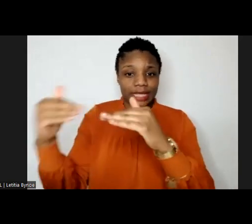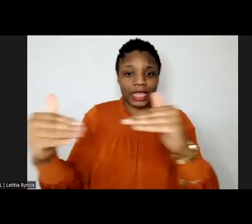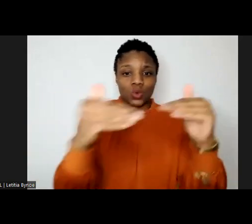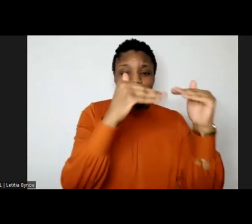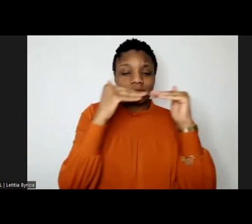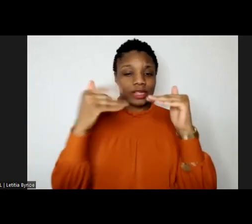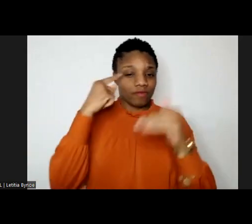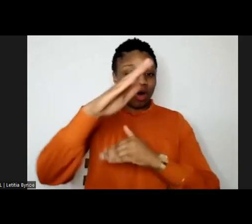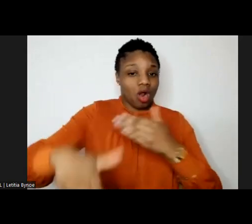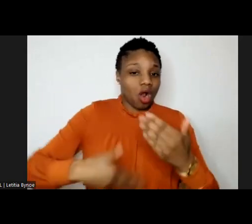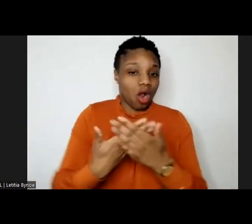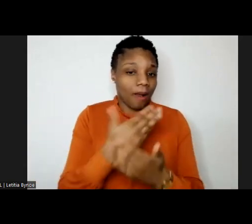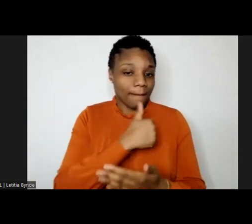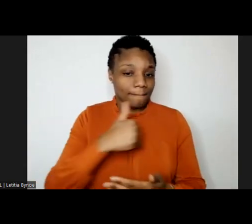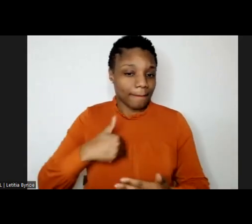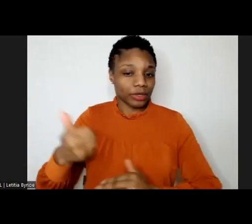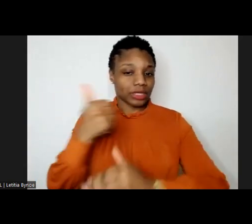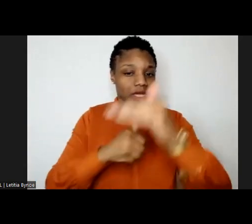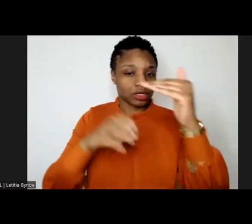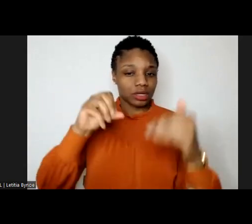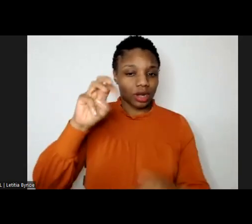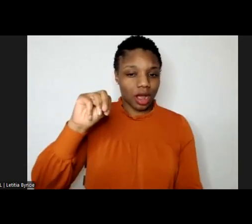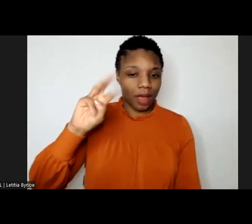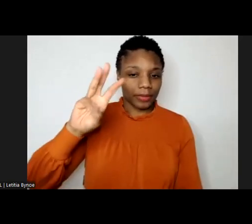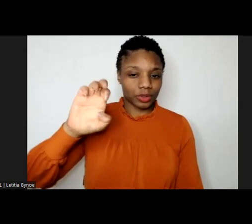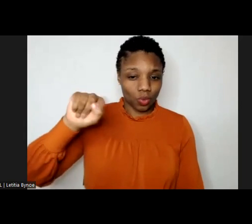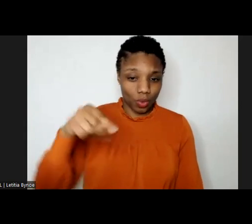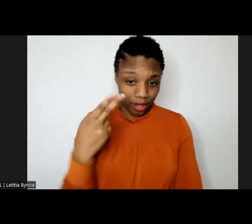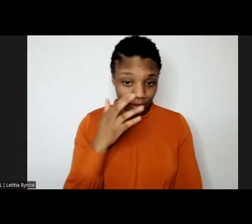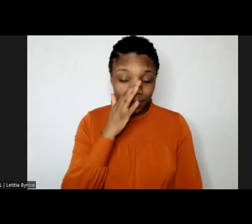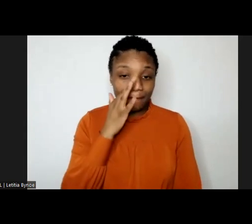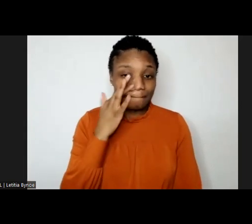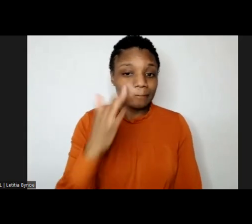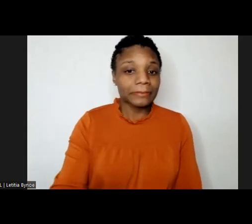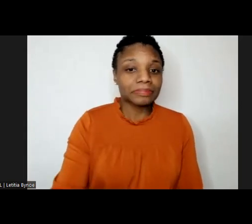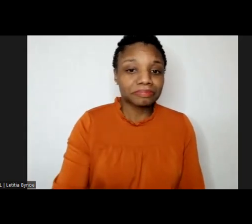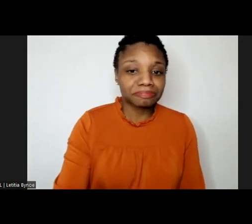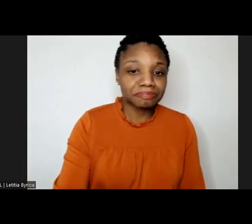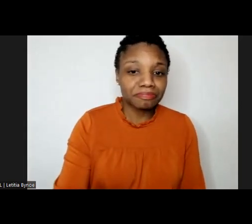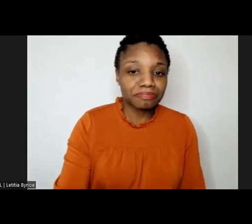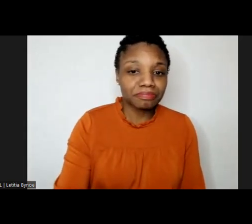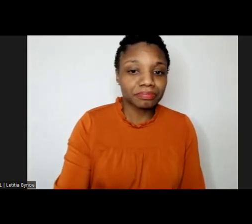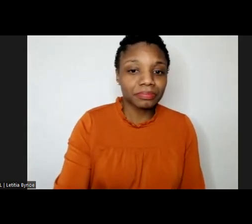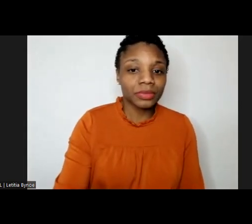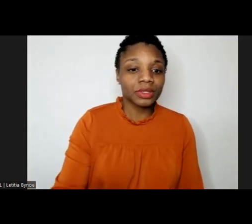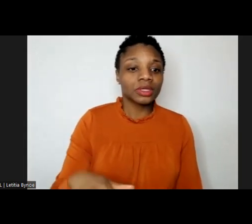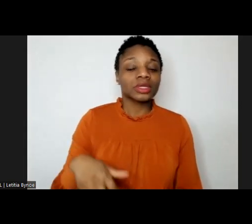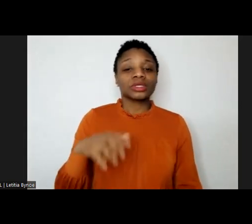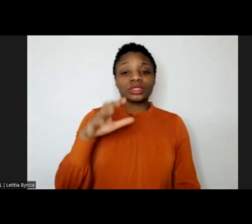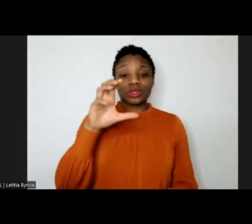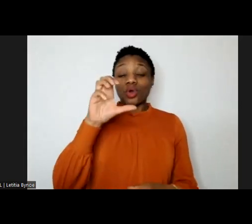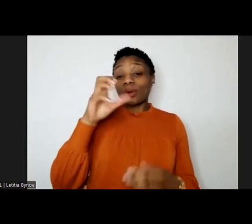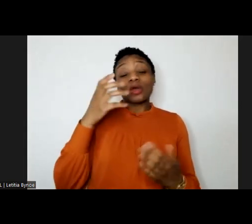estas eh transiciones se van eh haciendo de manera